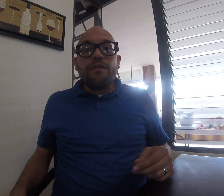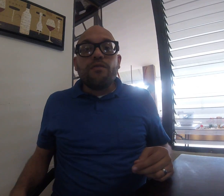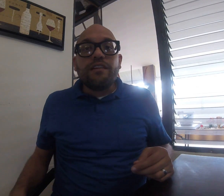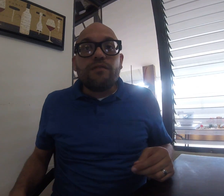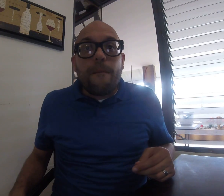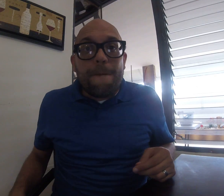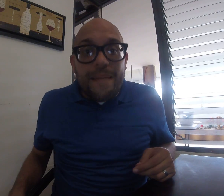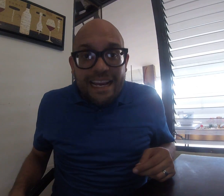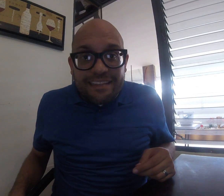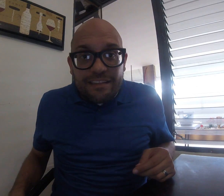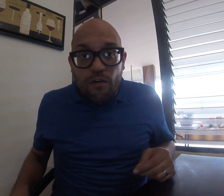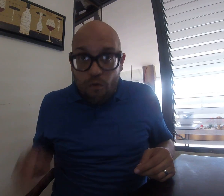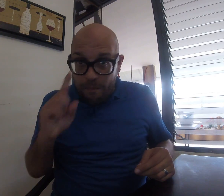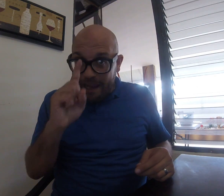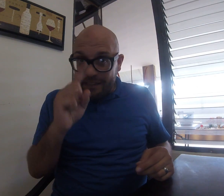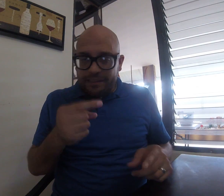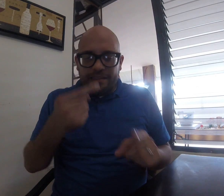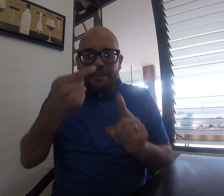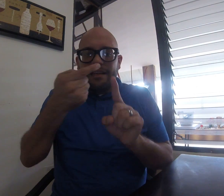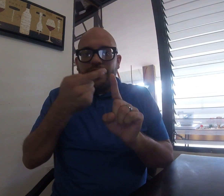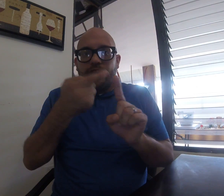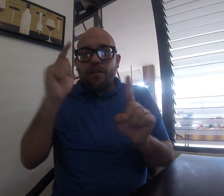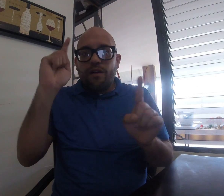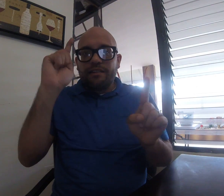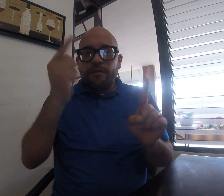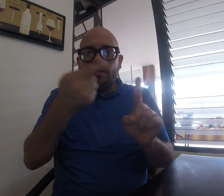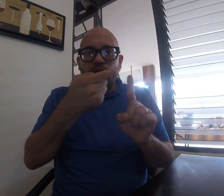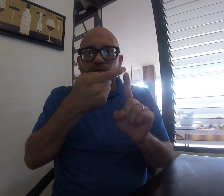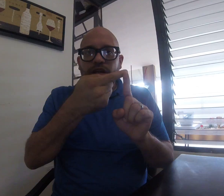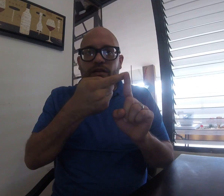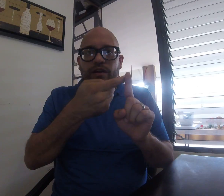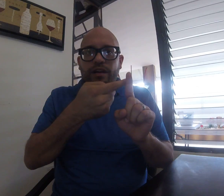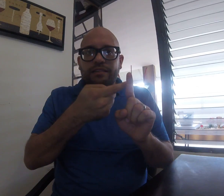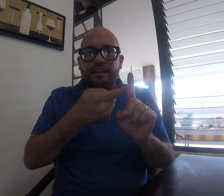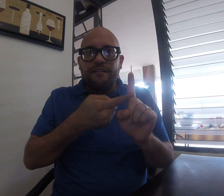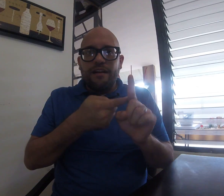Cuando es mes, un mes, lo hacemos con un dedo y hacia abajo.